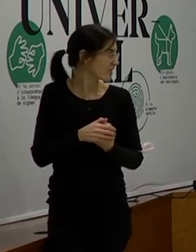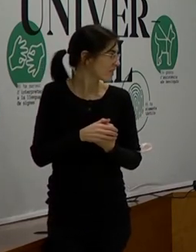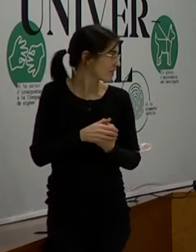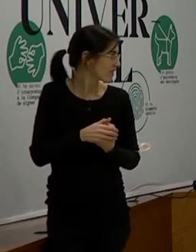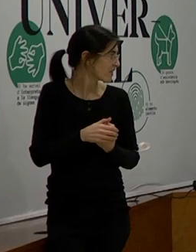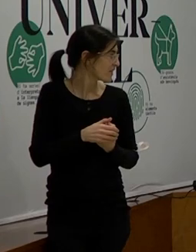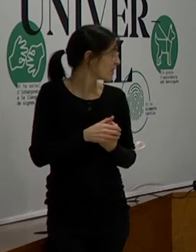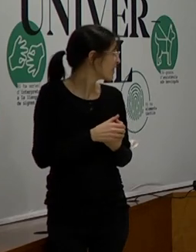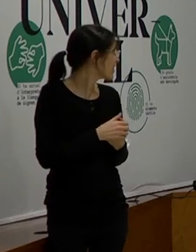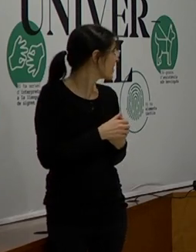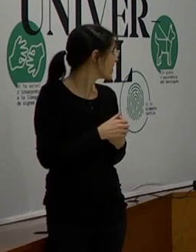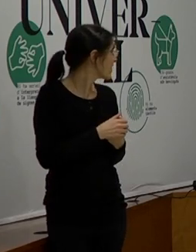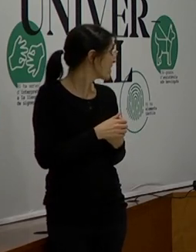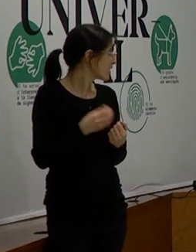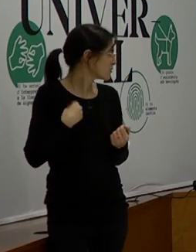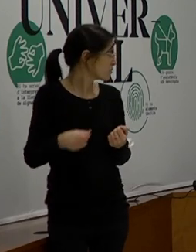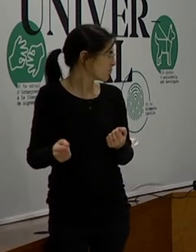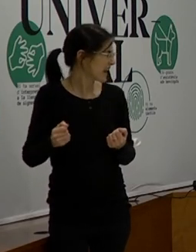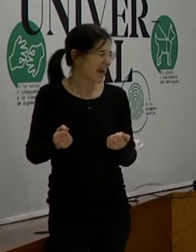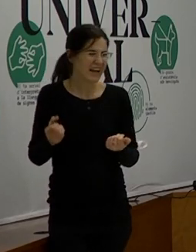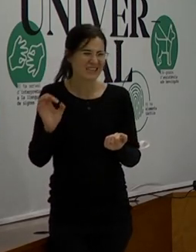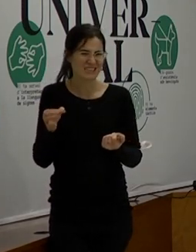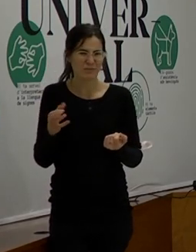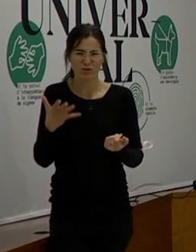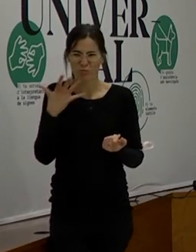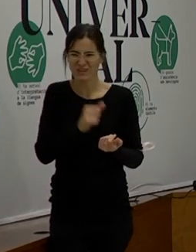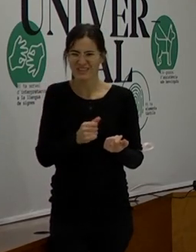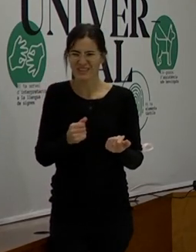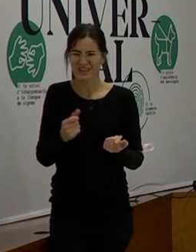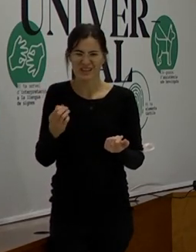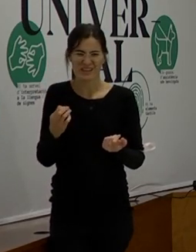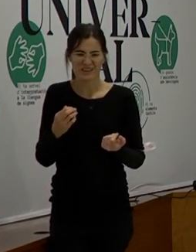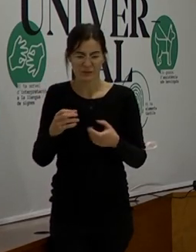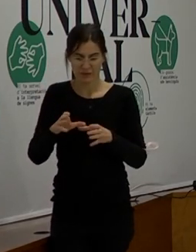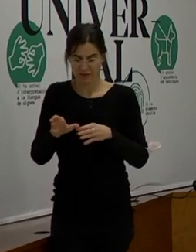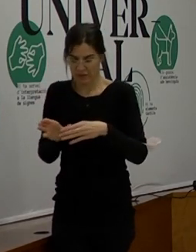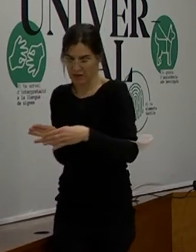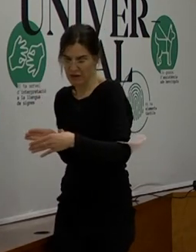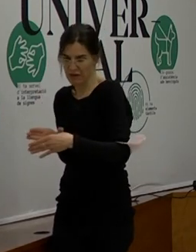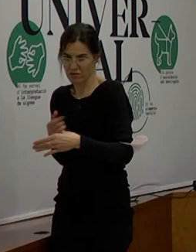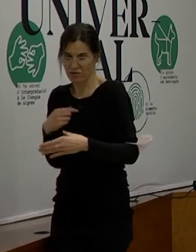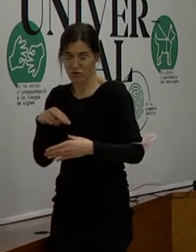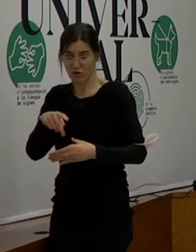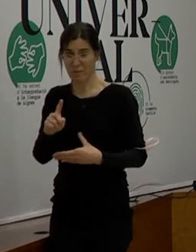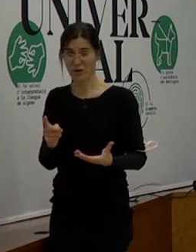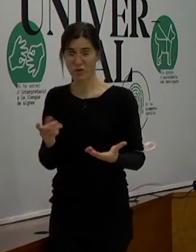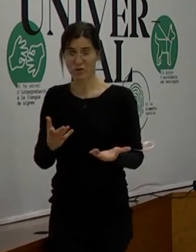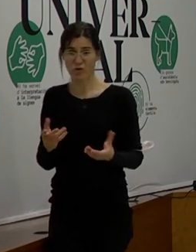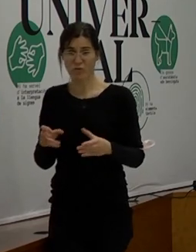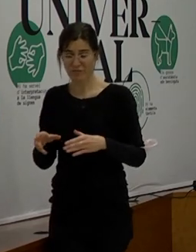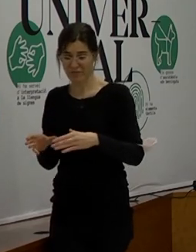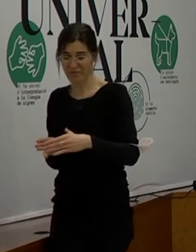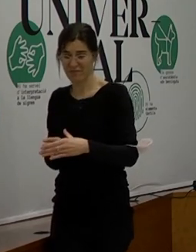I esto en la palanquita, sí, però, o sigui, no pot ser, t'has de passar de costat, que nosaltres no caminem, et passes de costat,